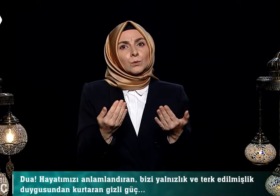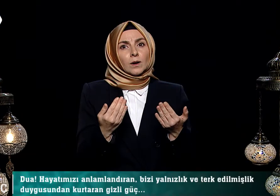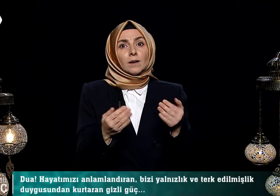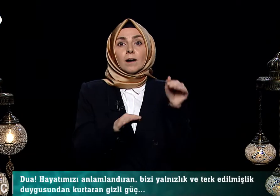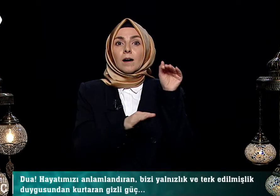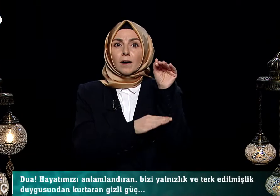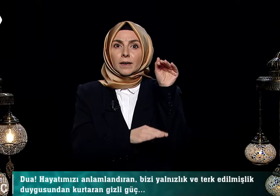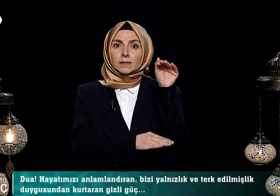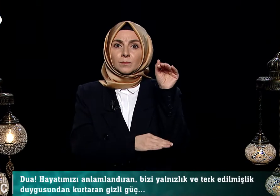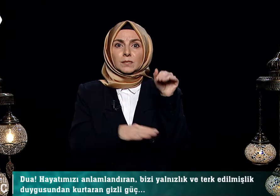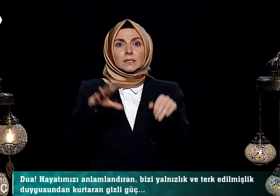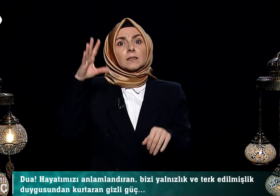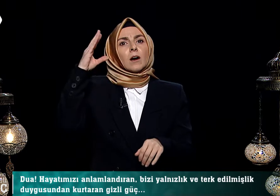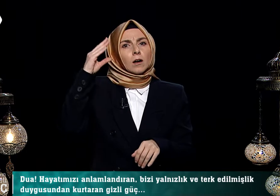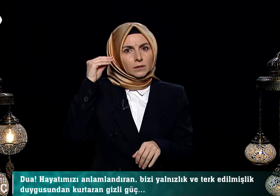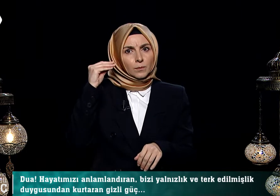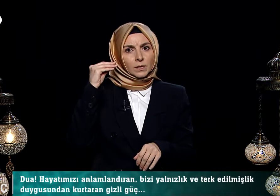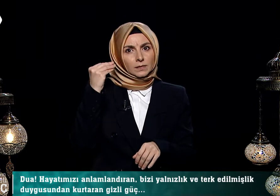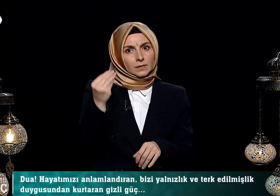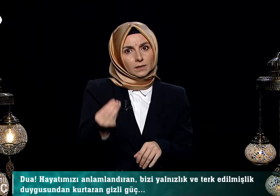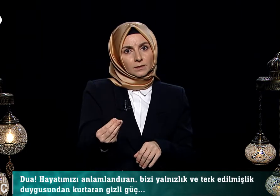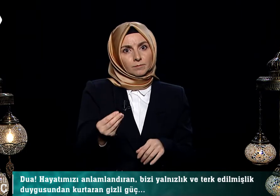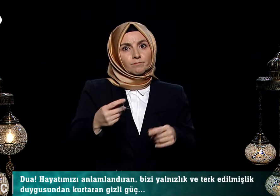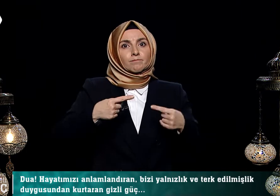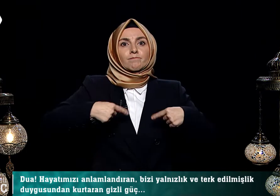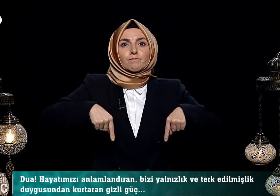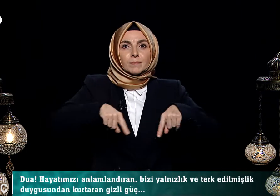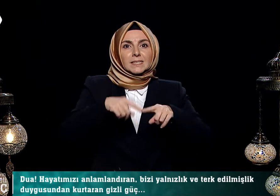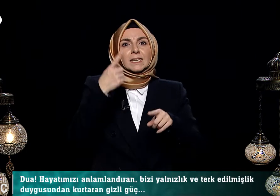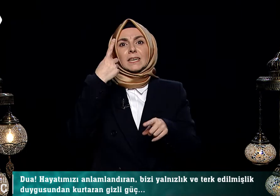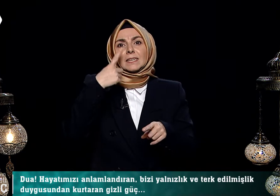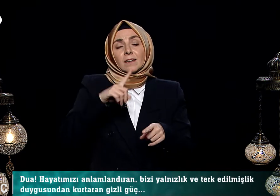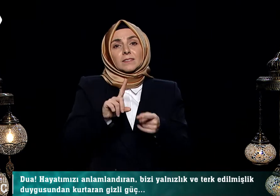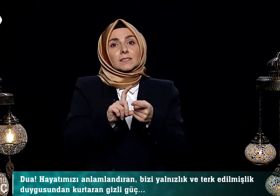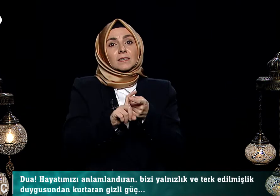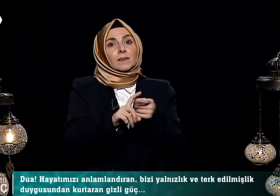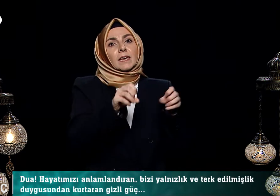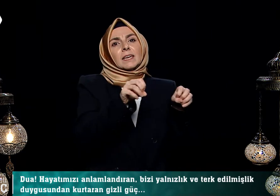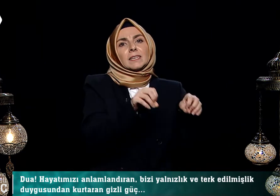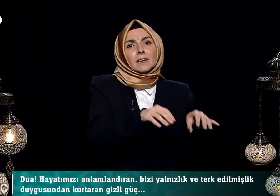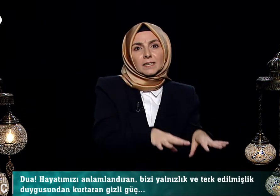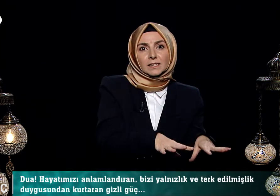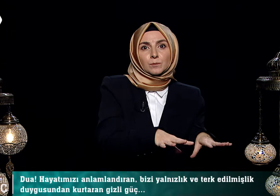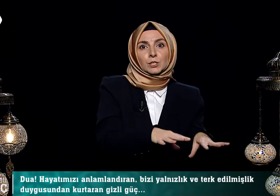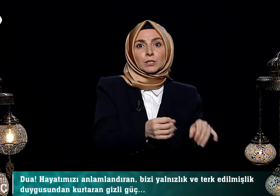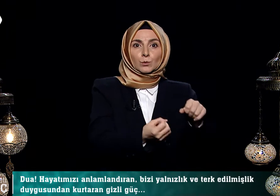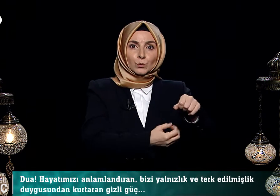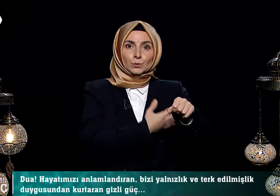dua hayatımızı anlamlandıran, bizi yalnızlık ve terk edilmişlik